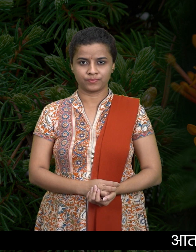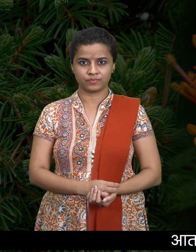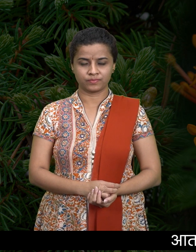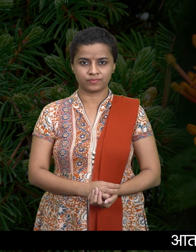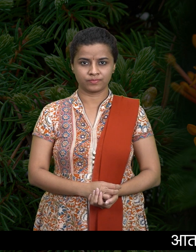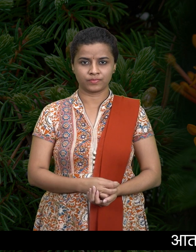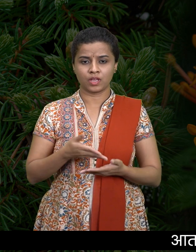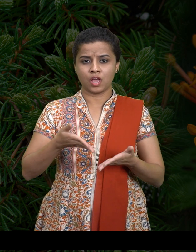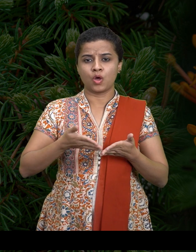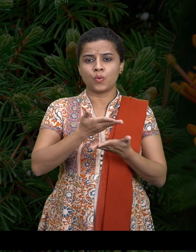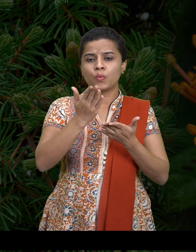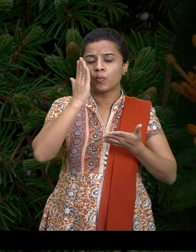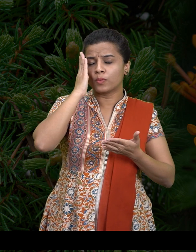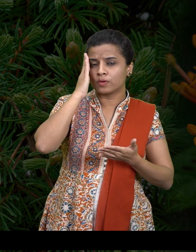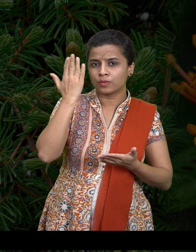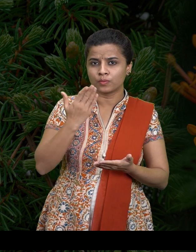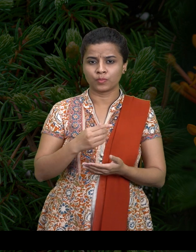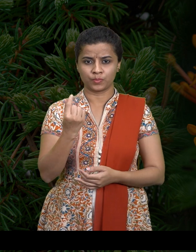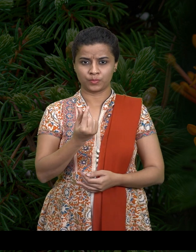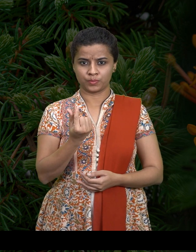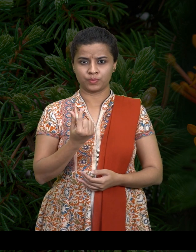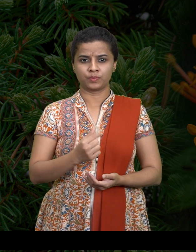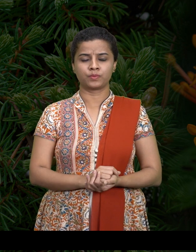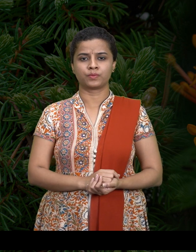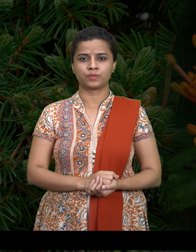आता आपण जाणून घेऊया की औषधी वनस्पती